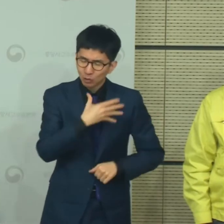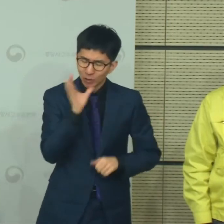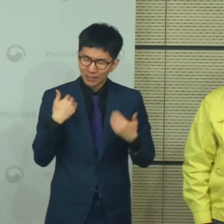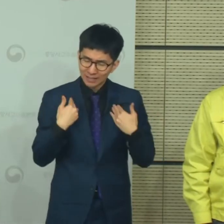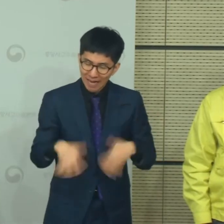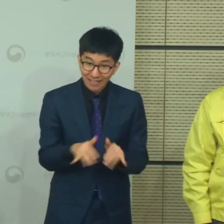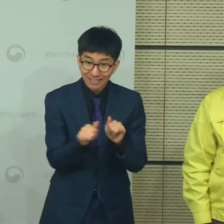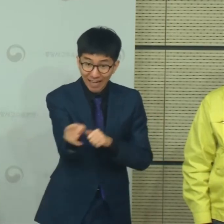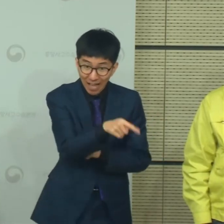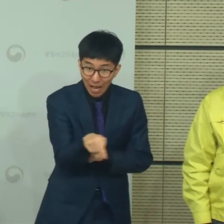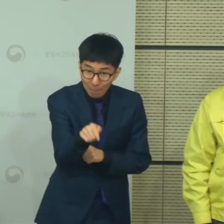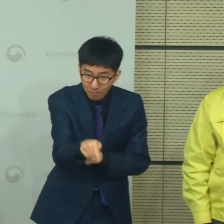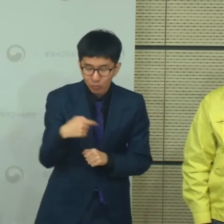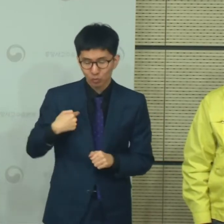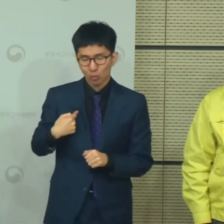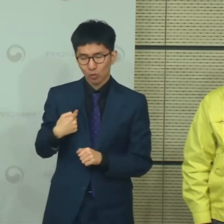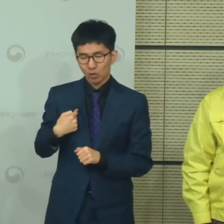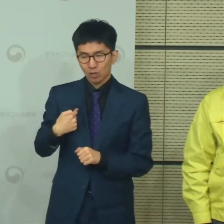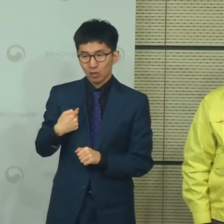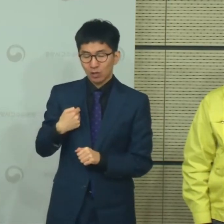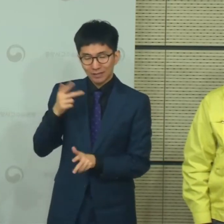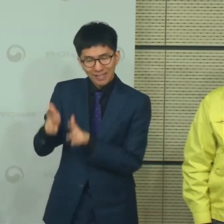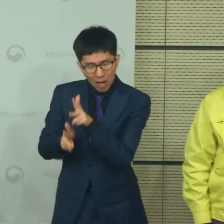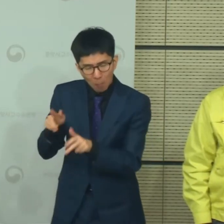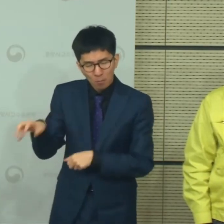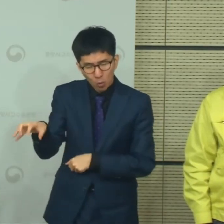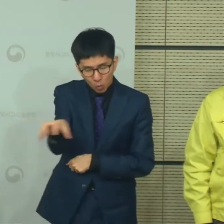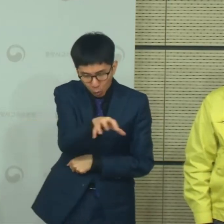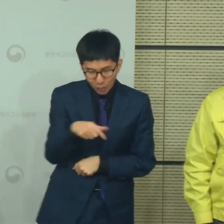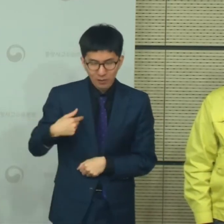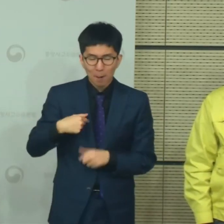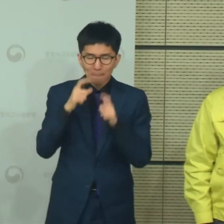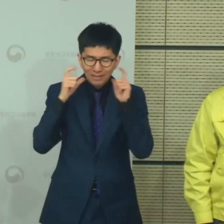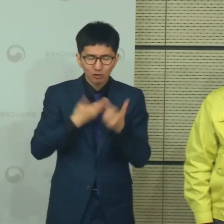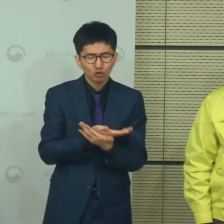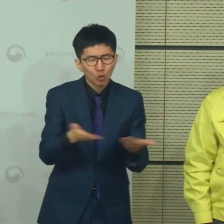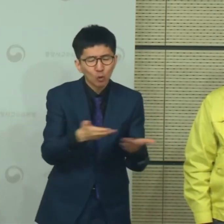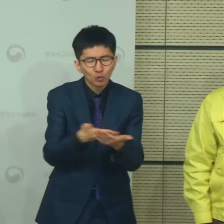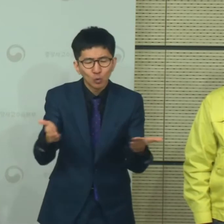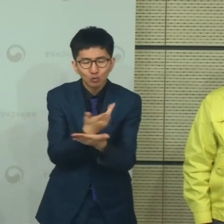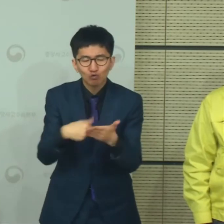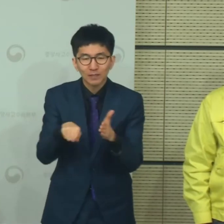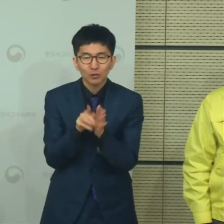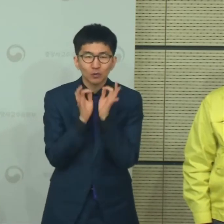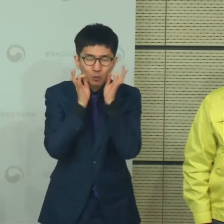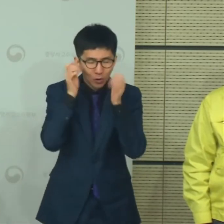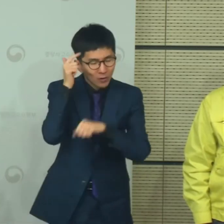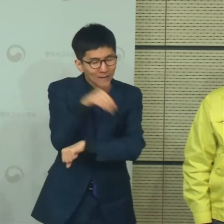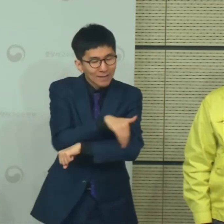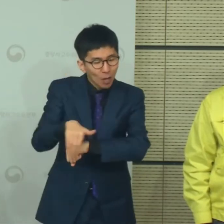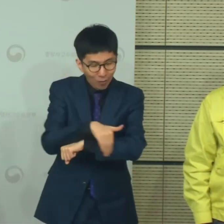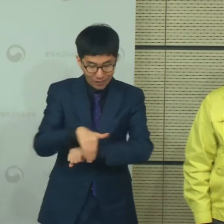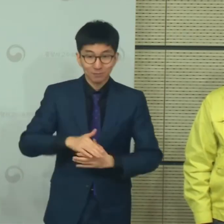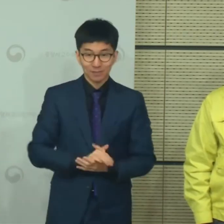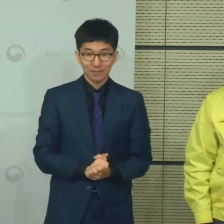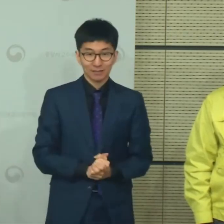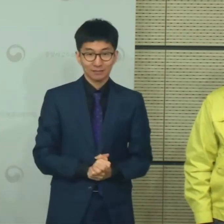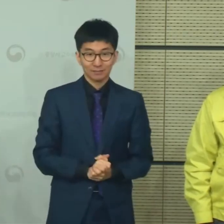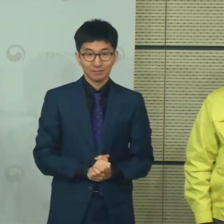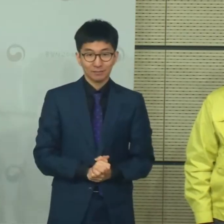취약사업장에 이런 마스크가 우선적으로 공급되도록 저희가 최선을 다해서 조치할 그런 계획이 있습니다.